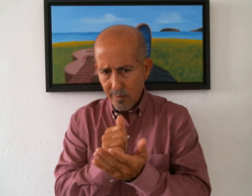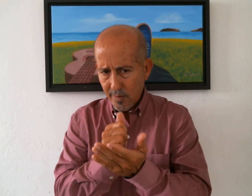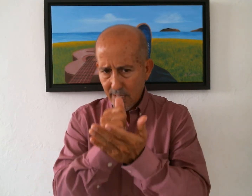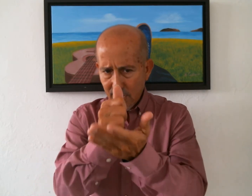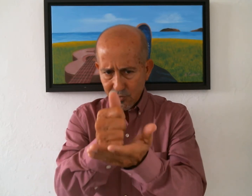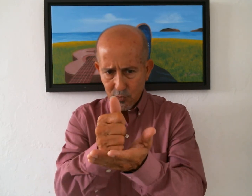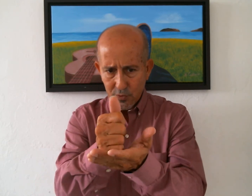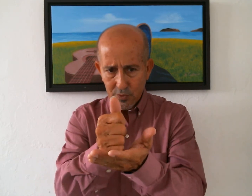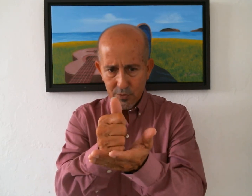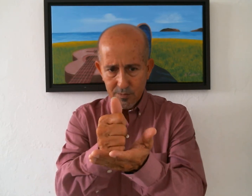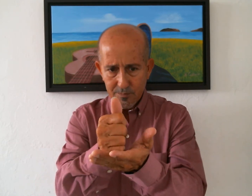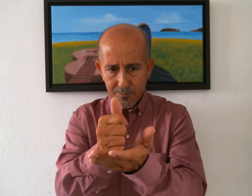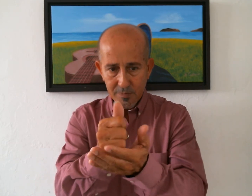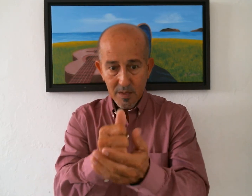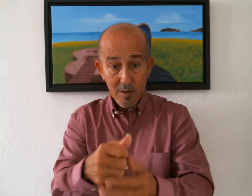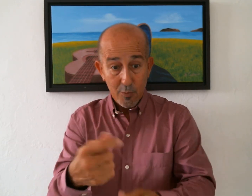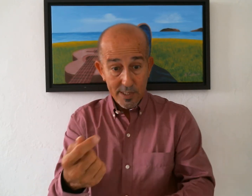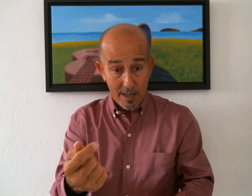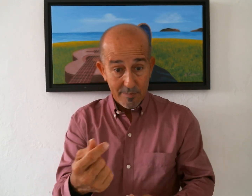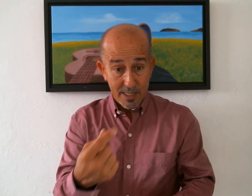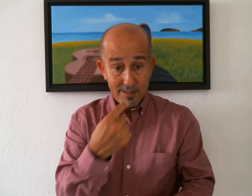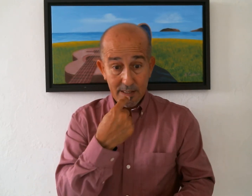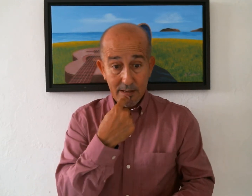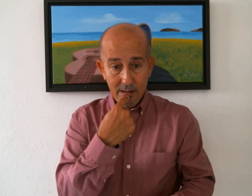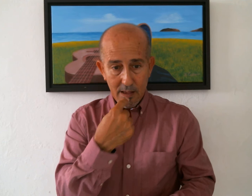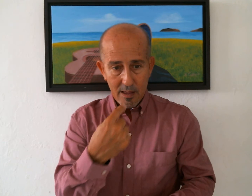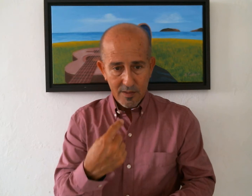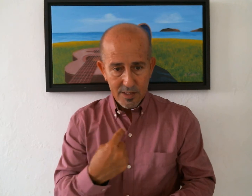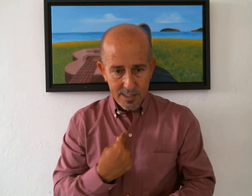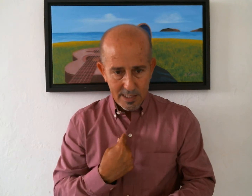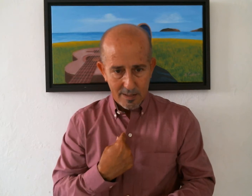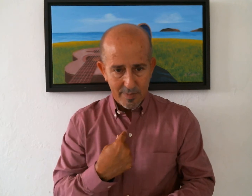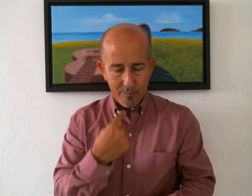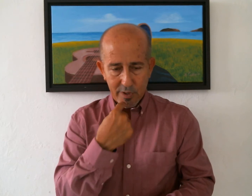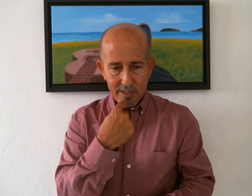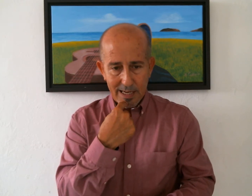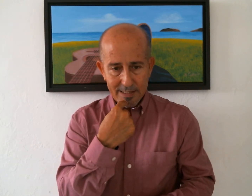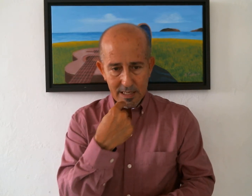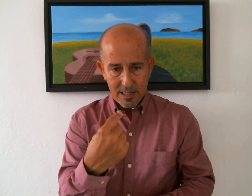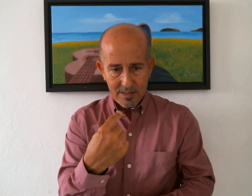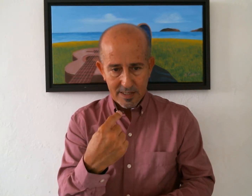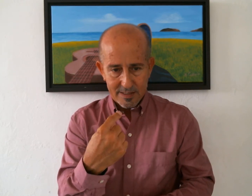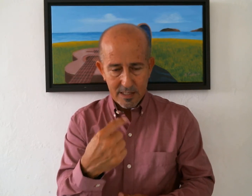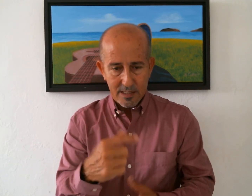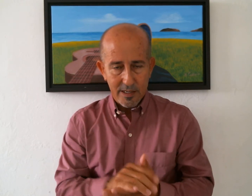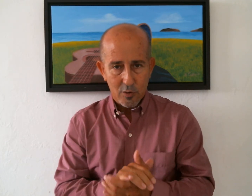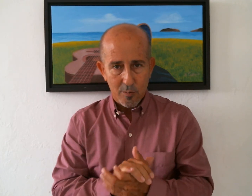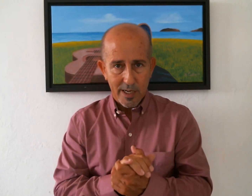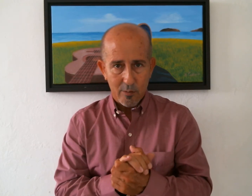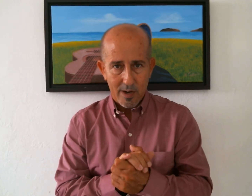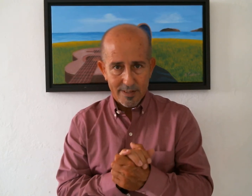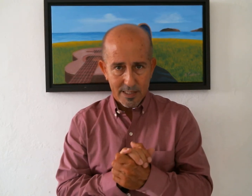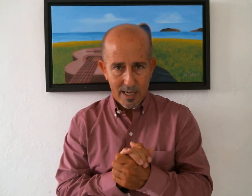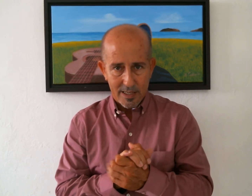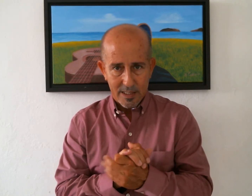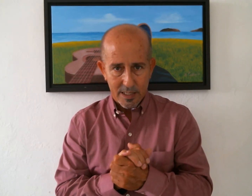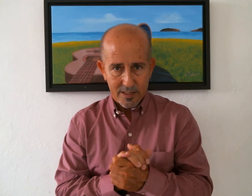le ayudo? Puede también decir, dígame. Porque esta es la señal de decir, y como el lenguaje de señas es